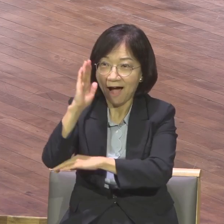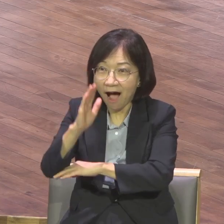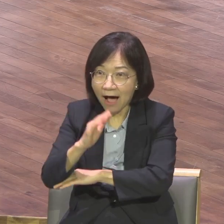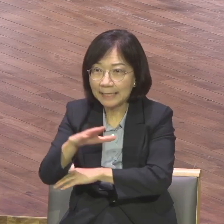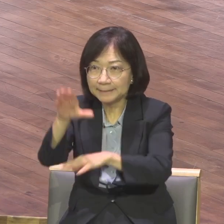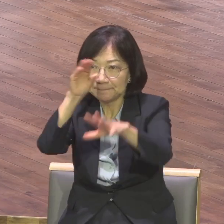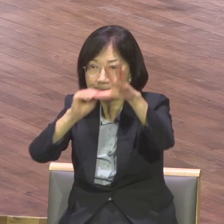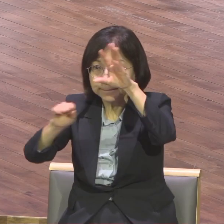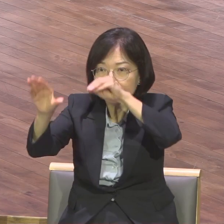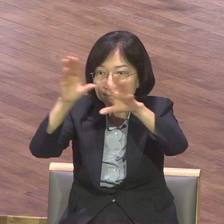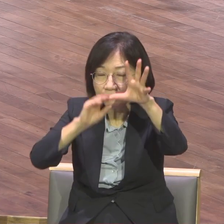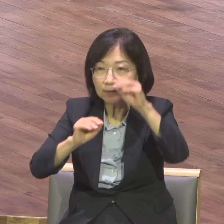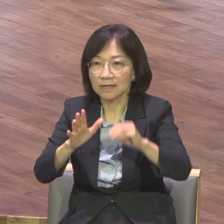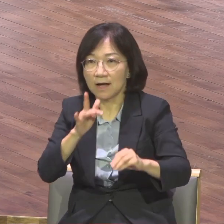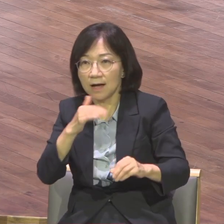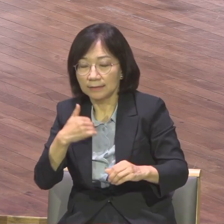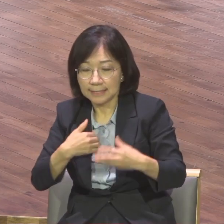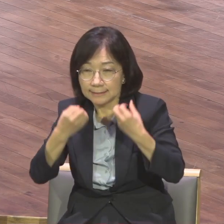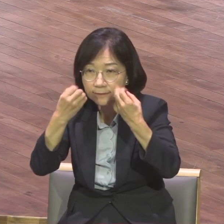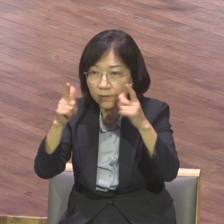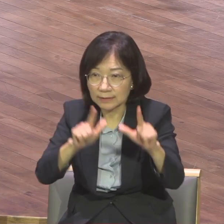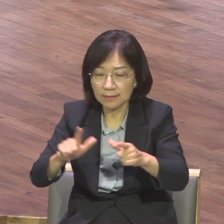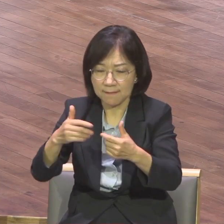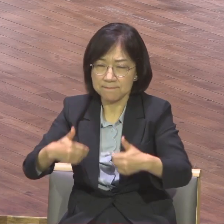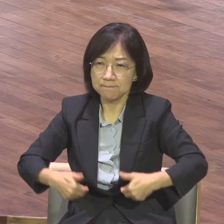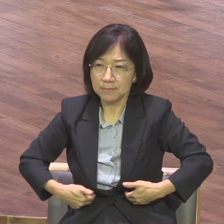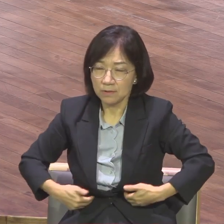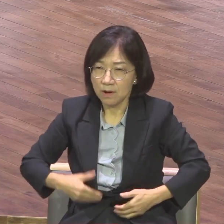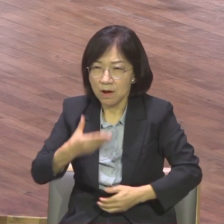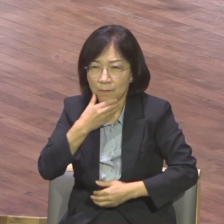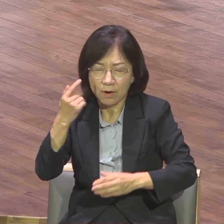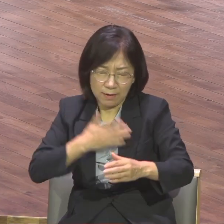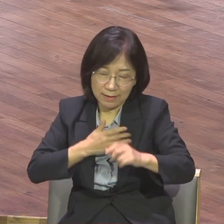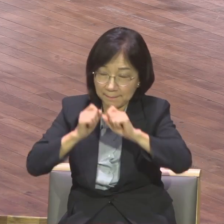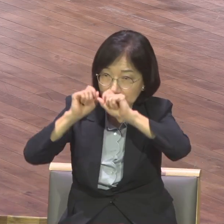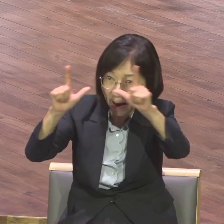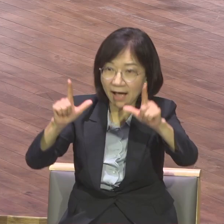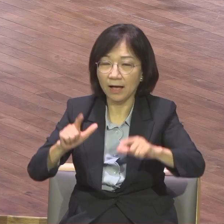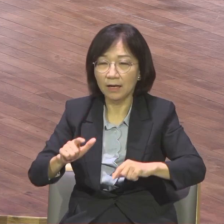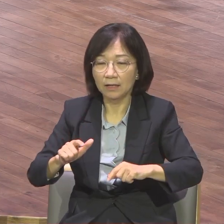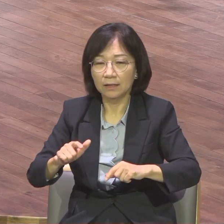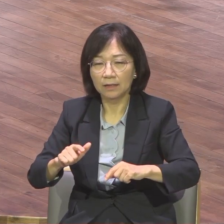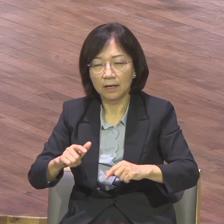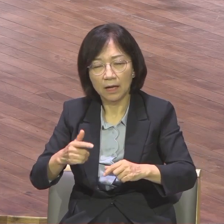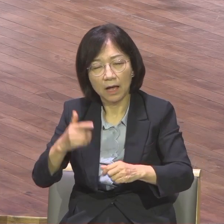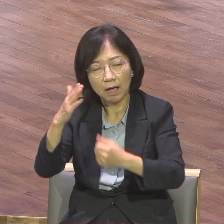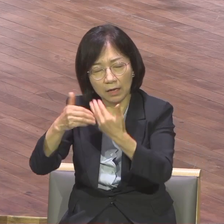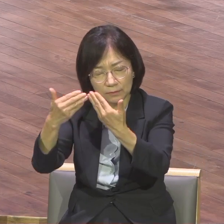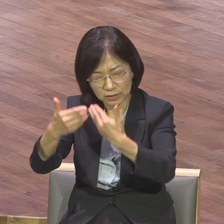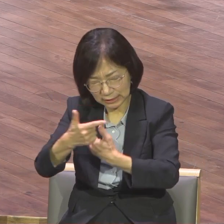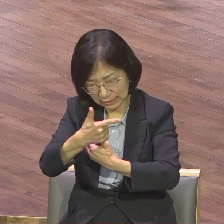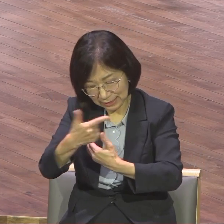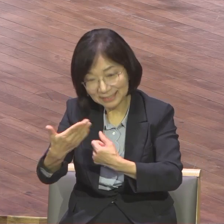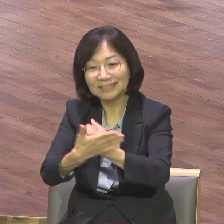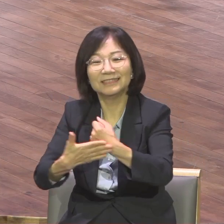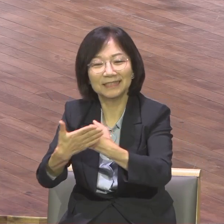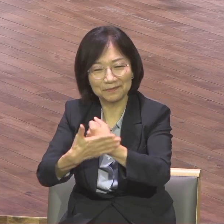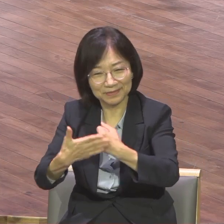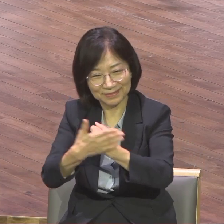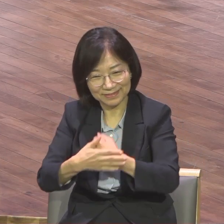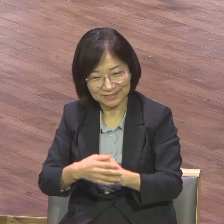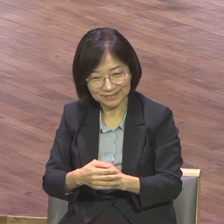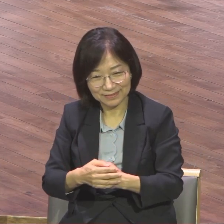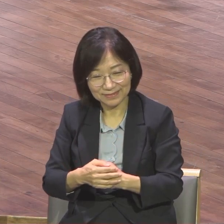결단하겠다 야 내가 새로운 삶을 살겠다 이게 큰 은혜입니다. 이거 저주받은 사람 이거 안 들립니다.